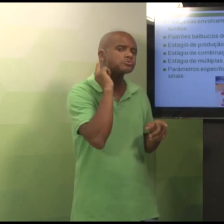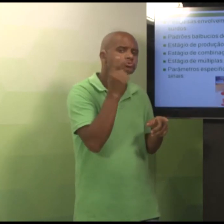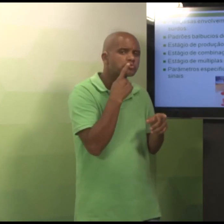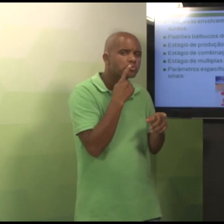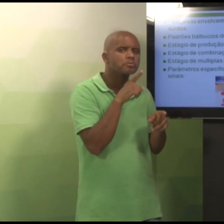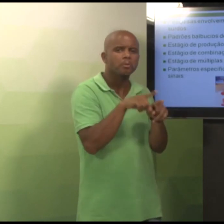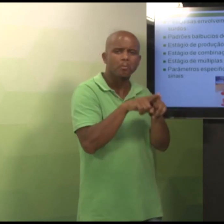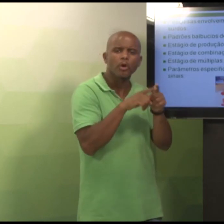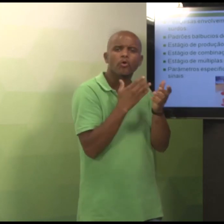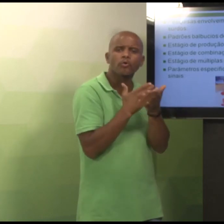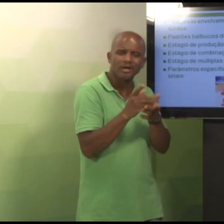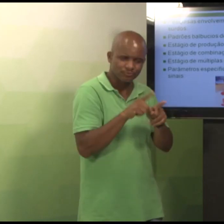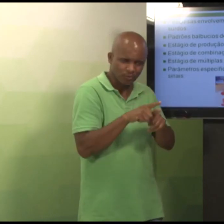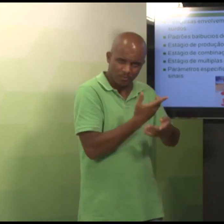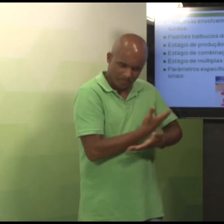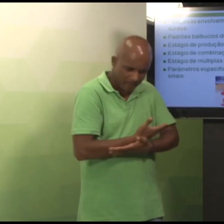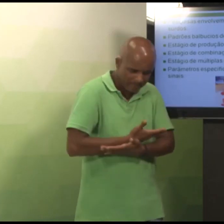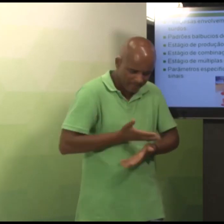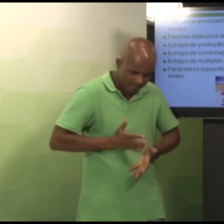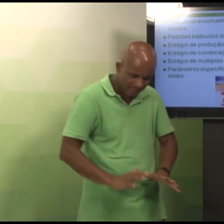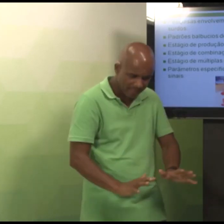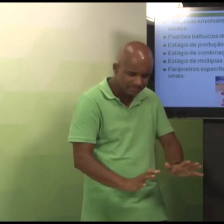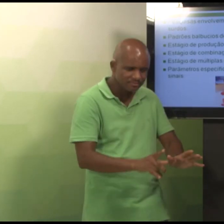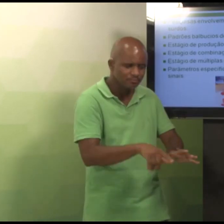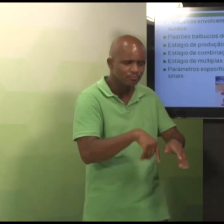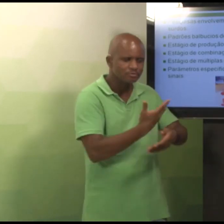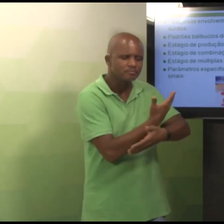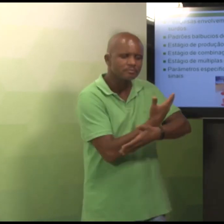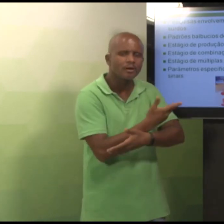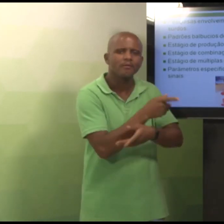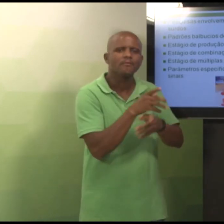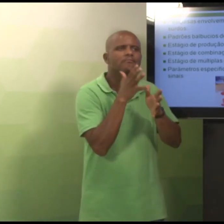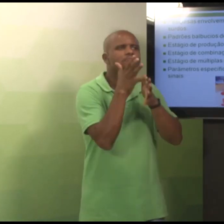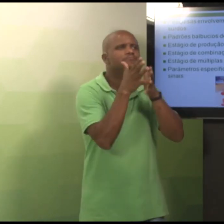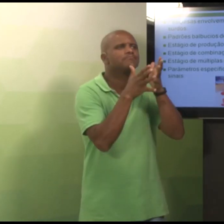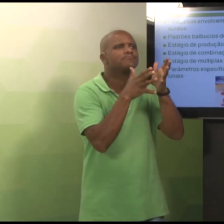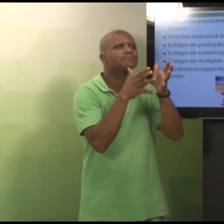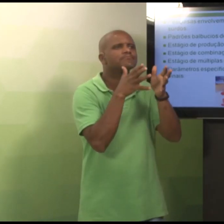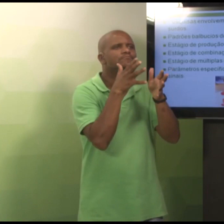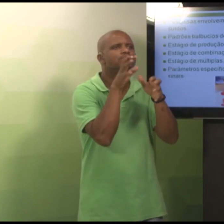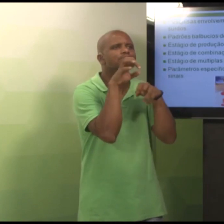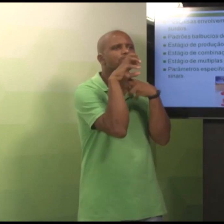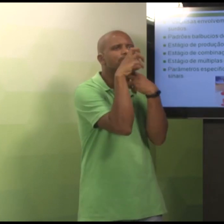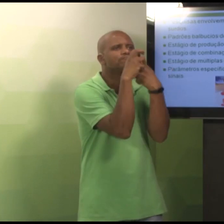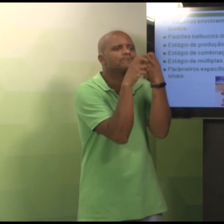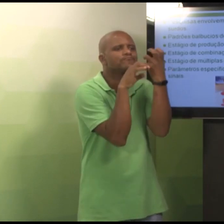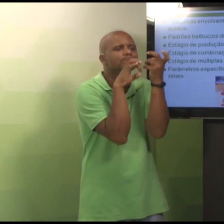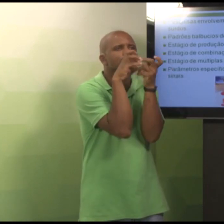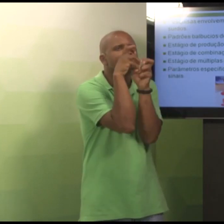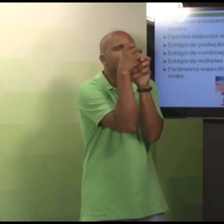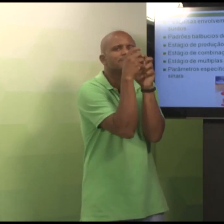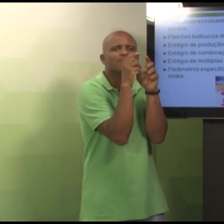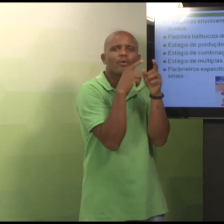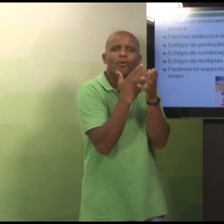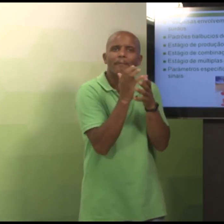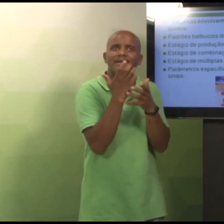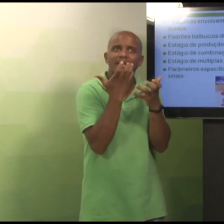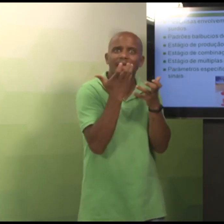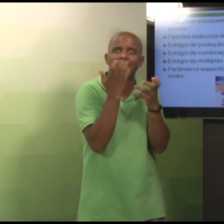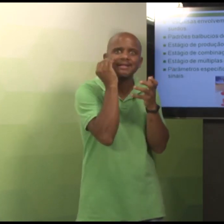Por exemplo, t, t, t, a. Isso é propício da criança. E quando a criança surda